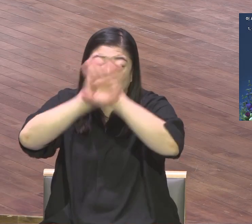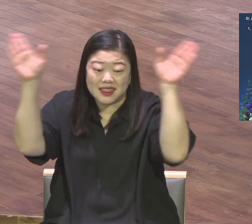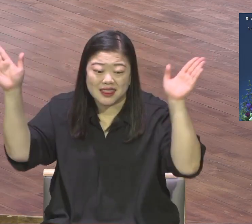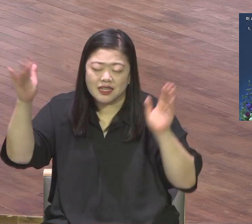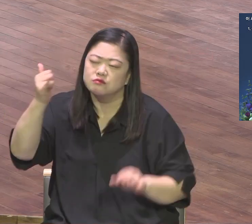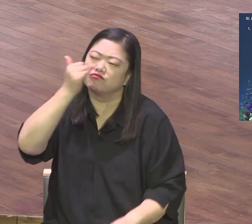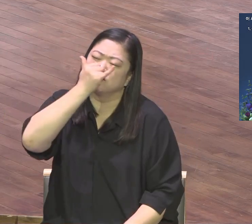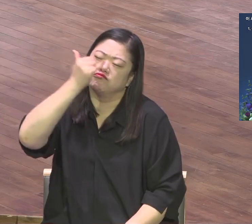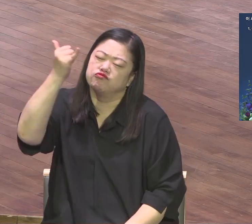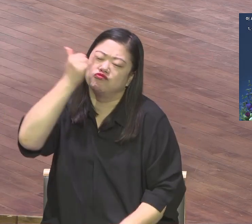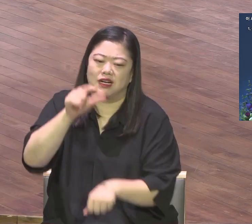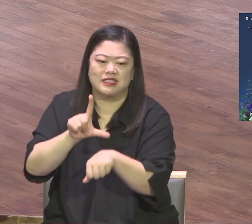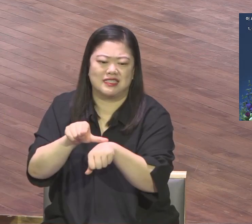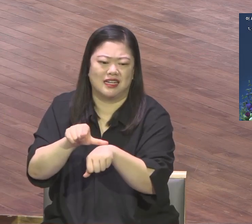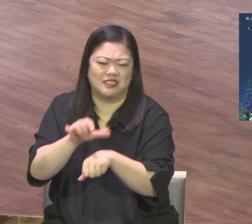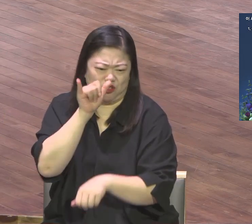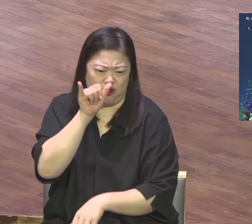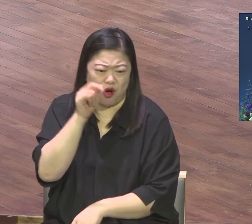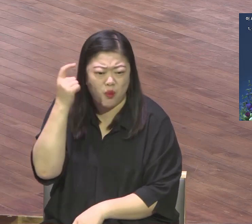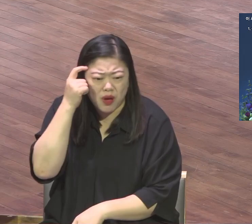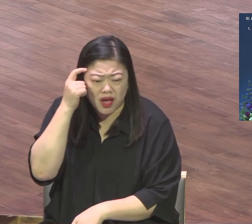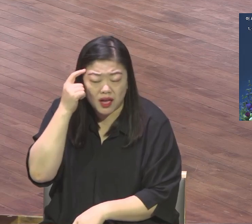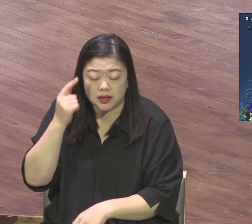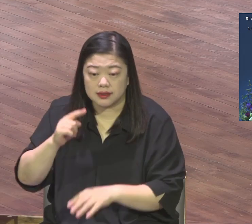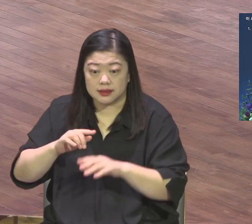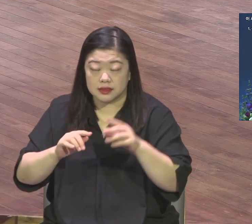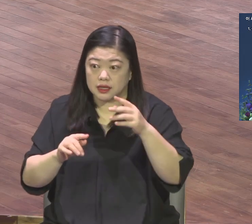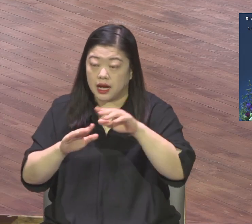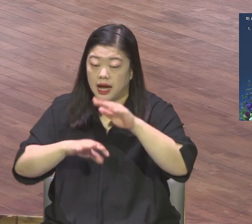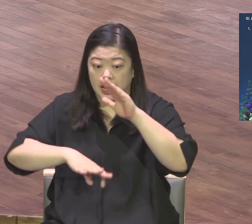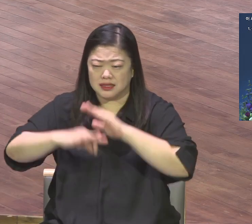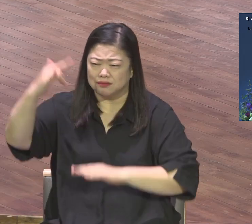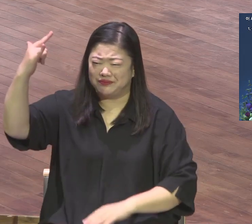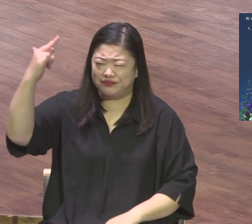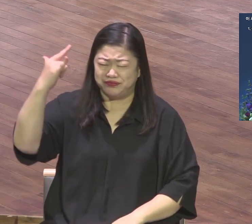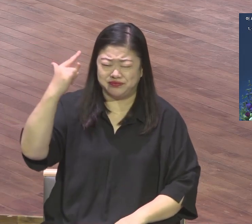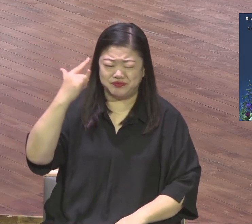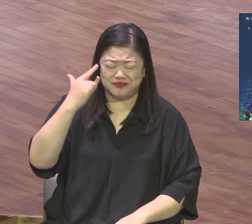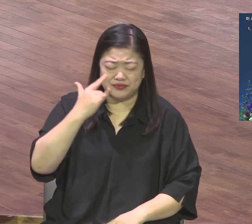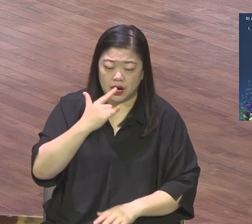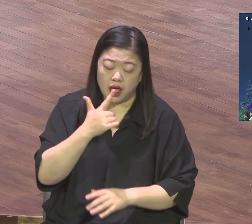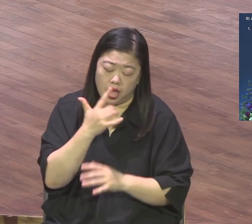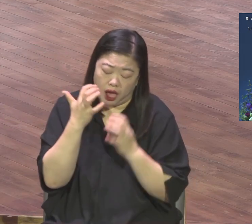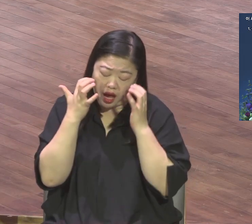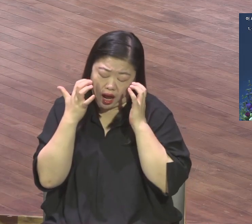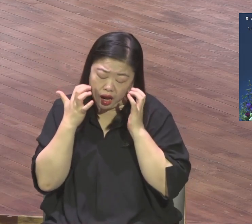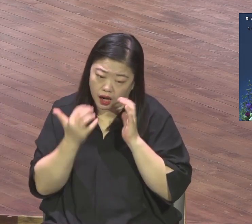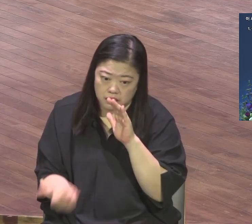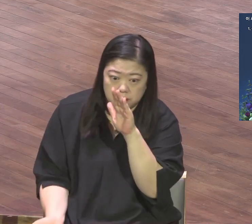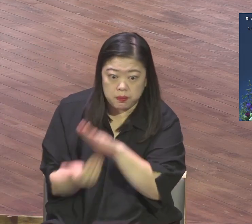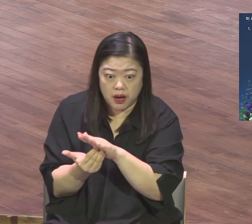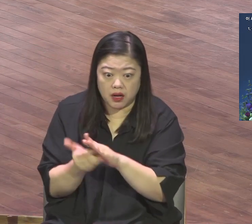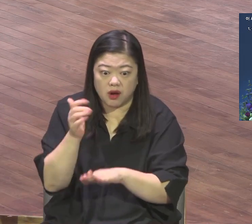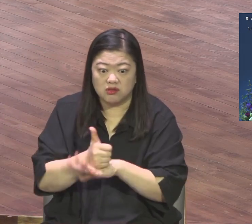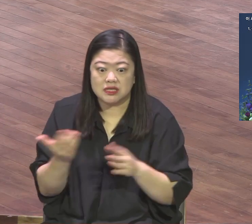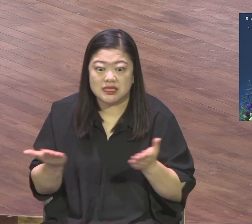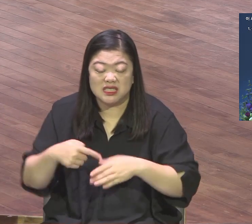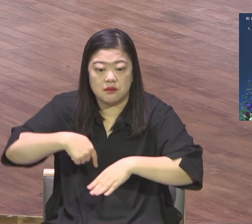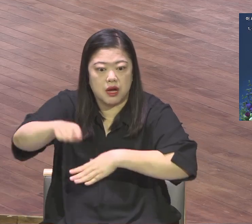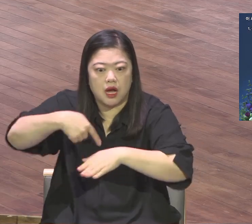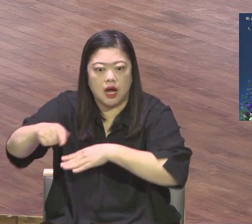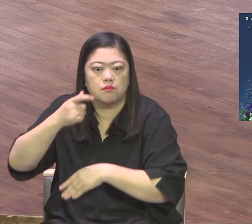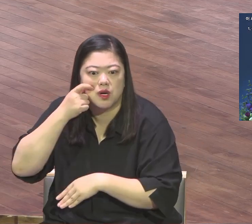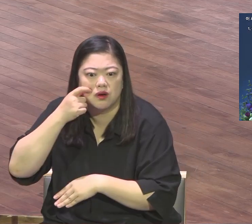올스톱입니다. 더운 나라 가면 그래요. 딱 이 잠자는 시간이 딱 따로 정해져 있어요. 그래서 그 시간에는 다 문